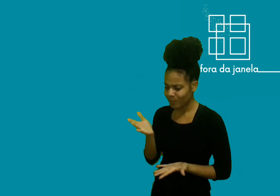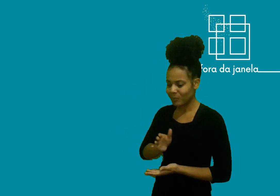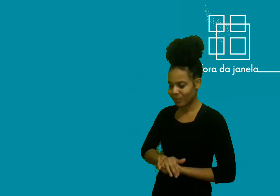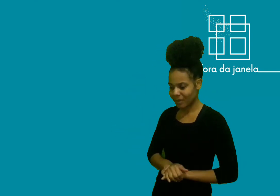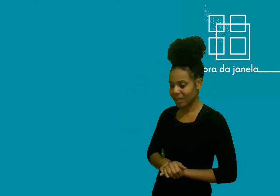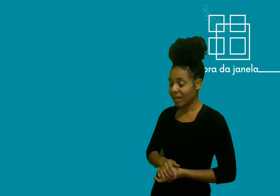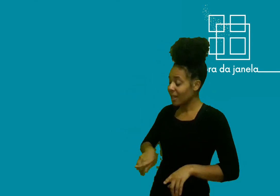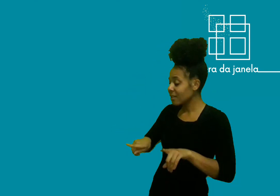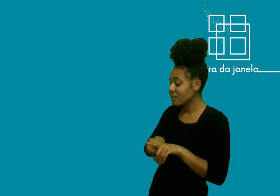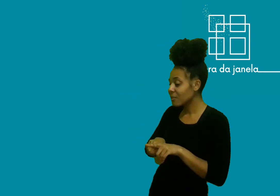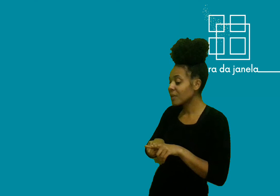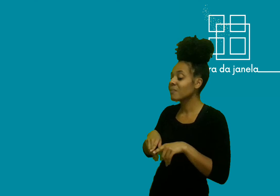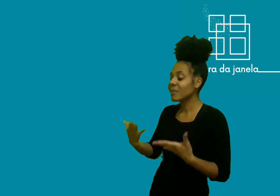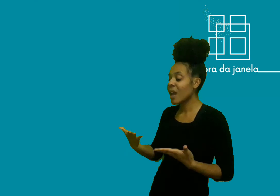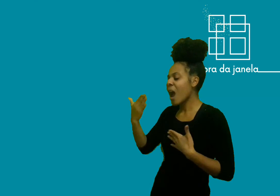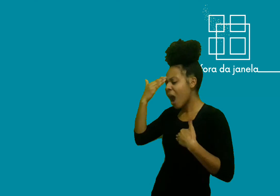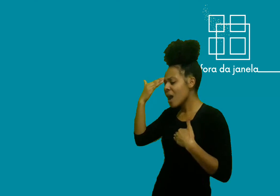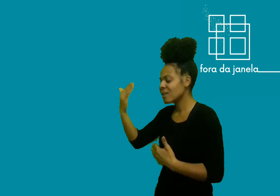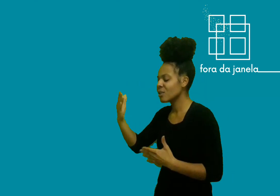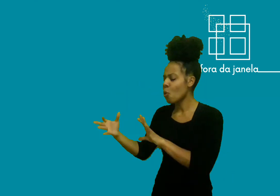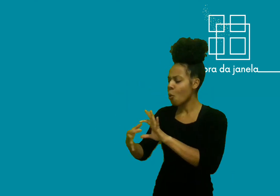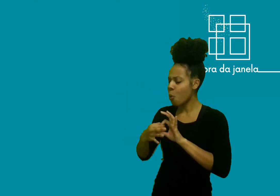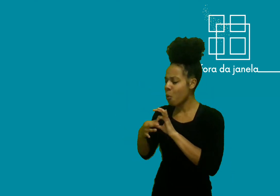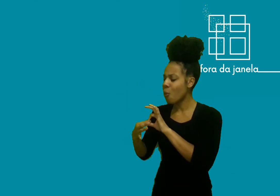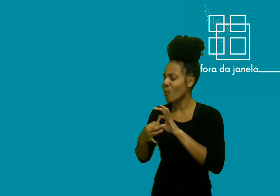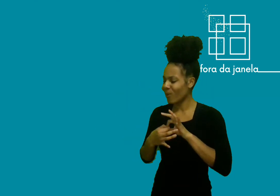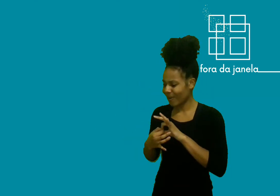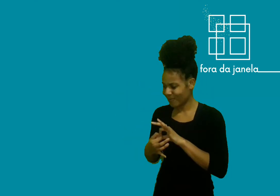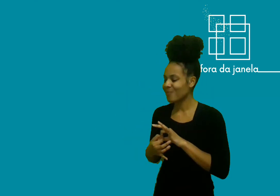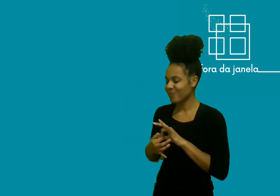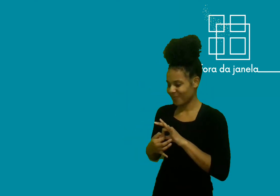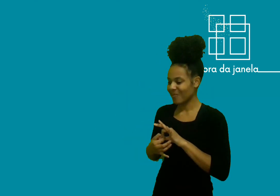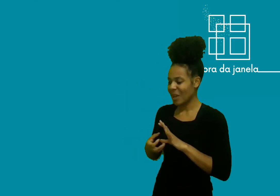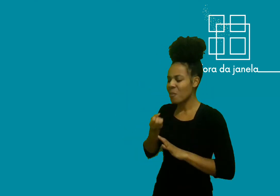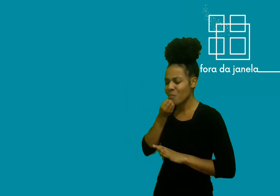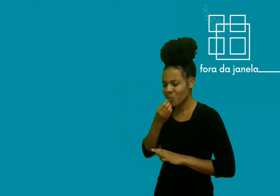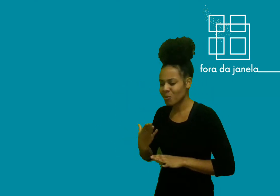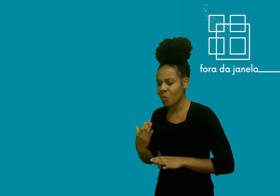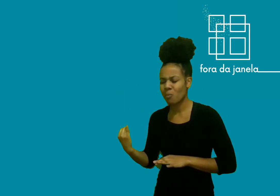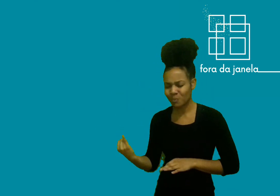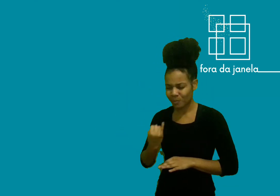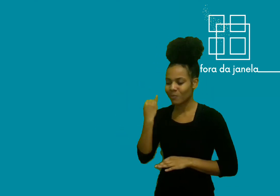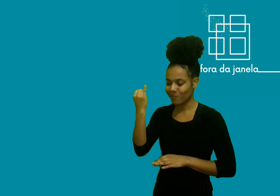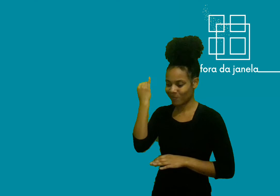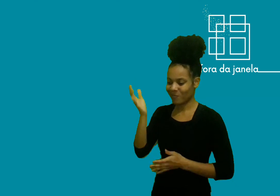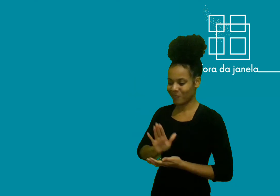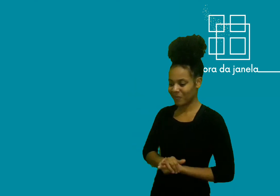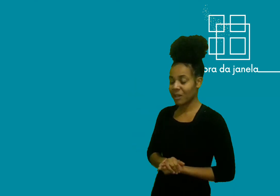Então, eu queria que você começasse falando um pouquinho sobre o seu trabalho, como que você decidiu começar, qual é a